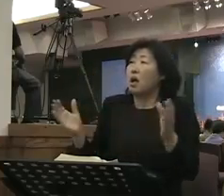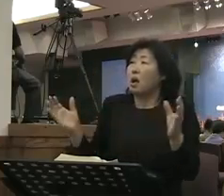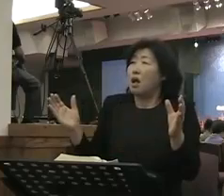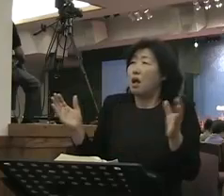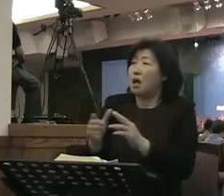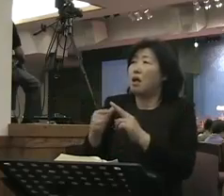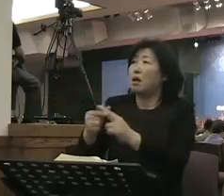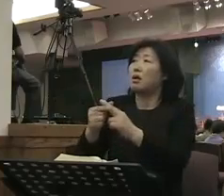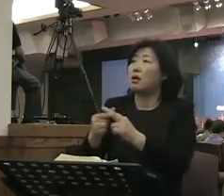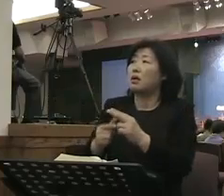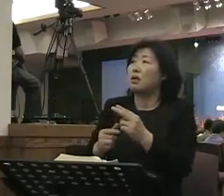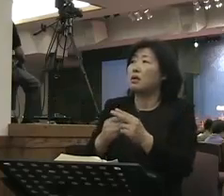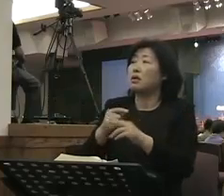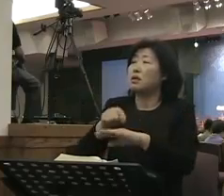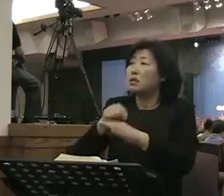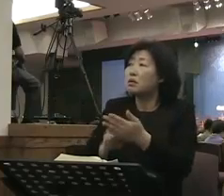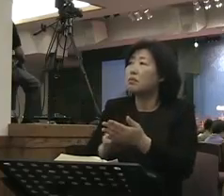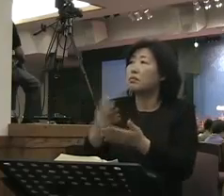섬기게 하리니.